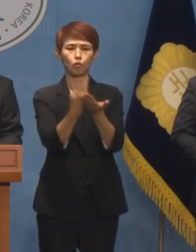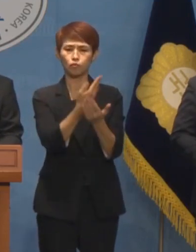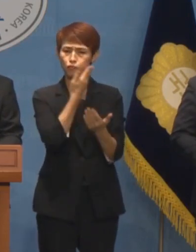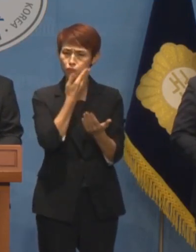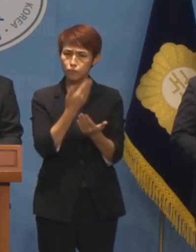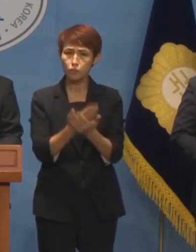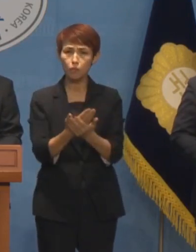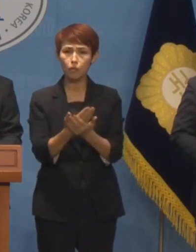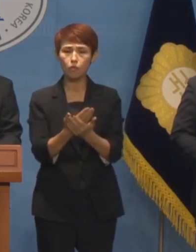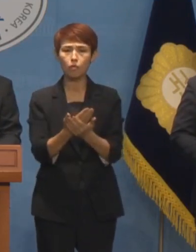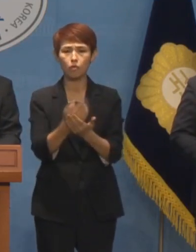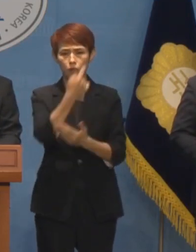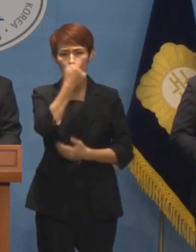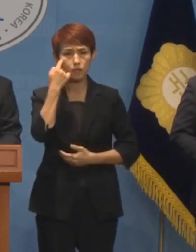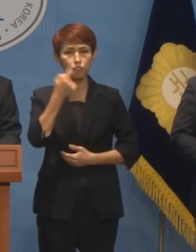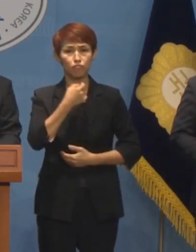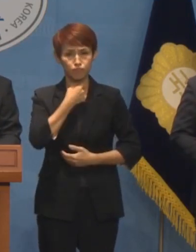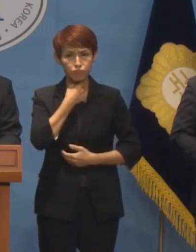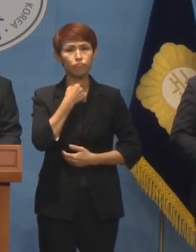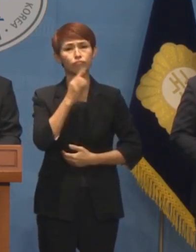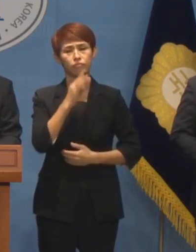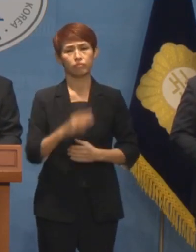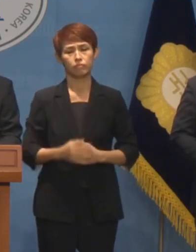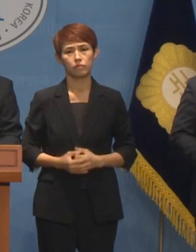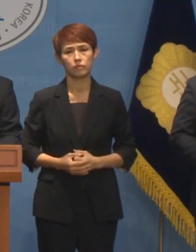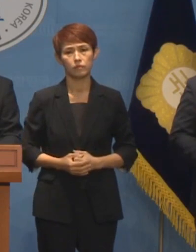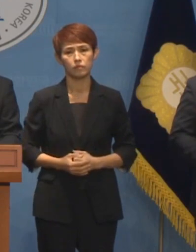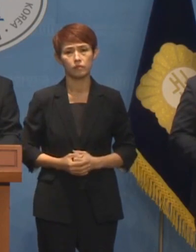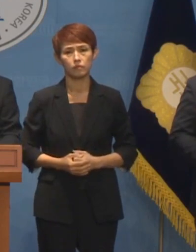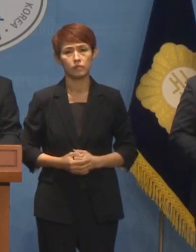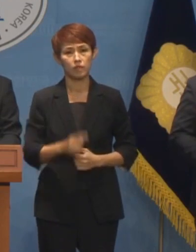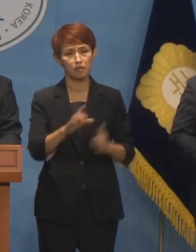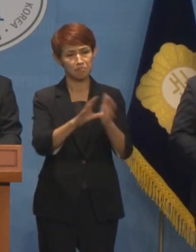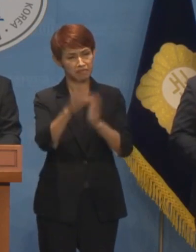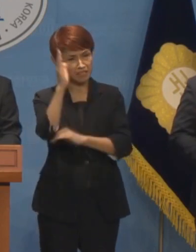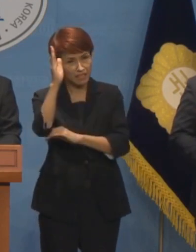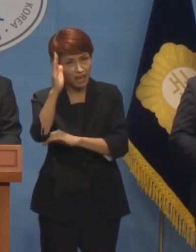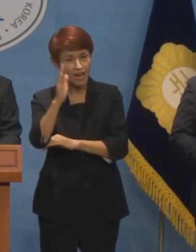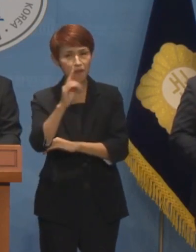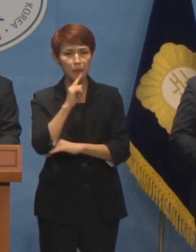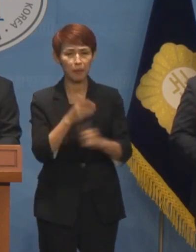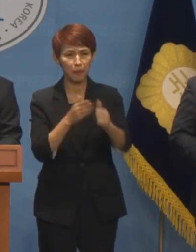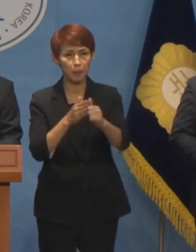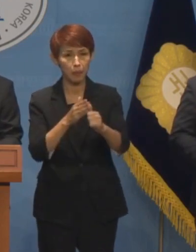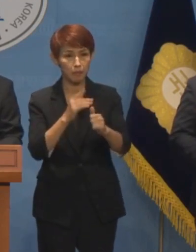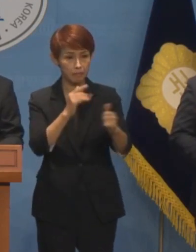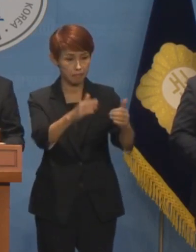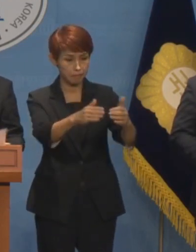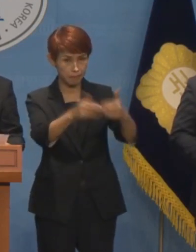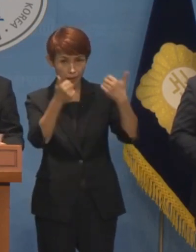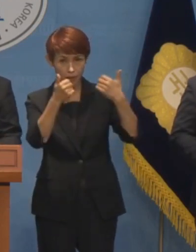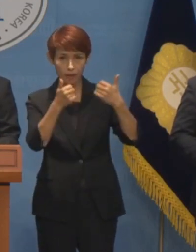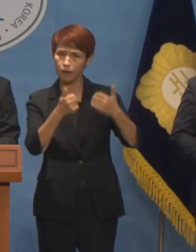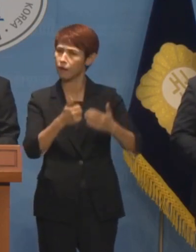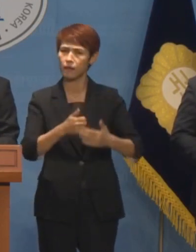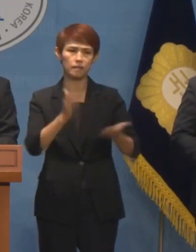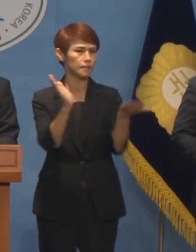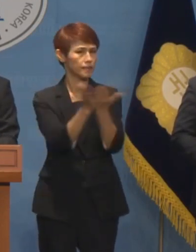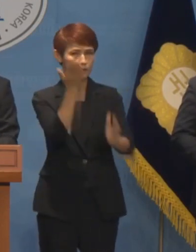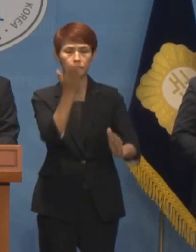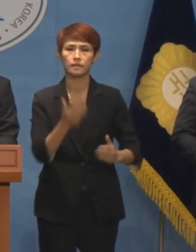중요성을 재확인하고자 하는 것입니다. 이를 괴담이나 선동으로 치부하는 것은 매우